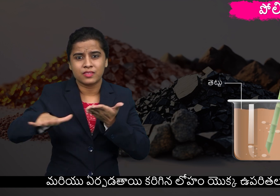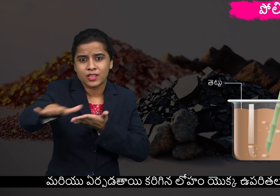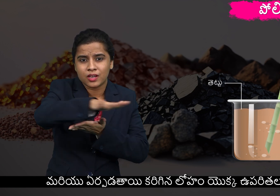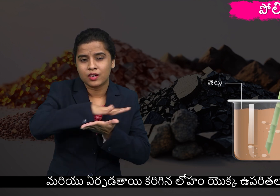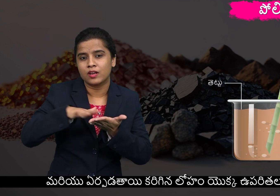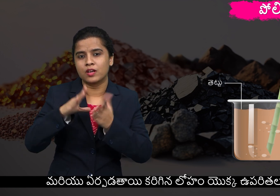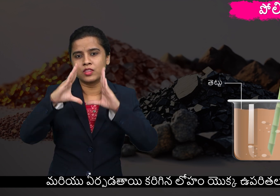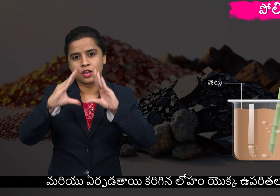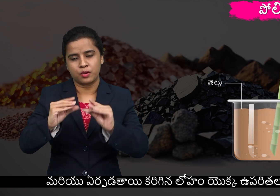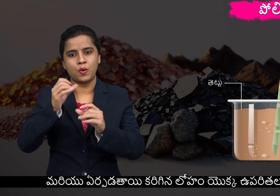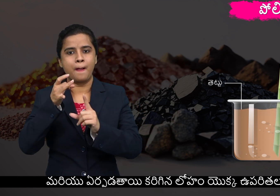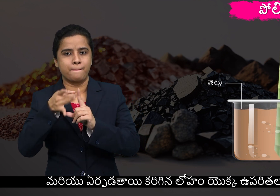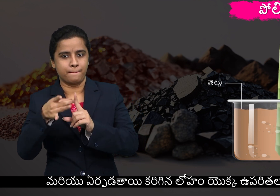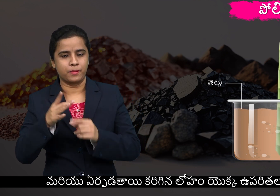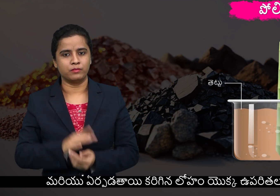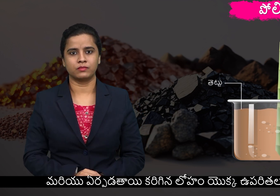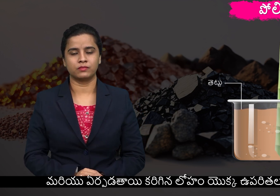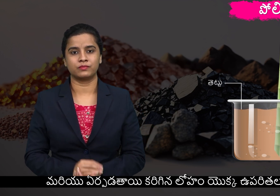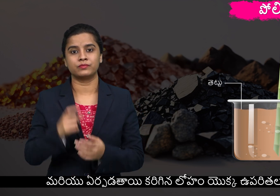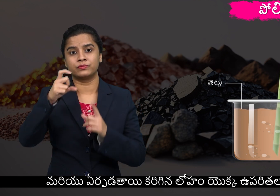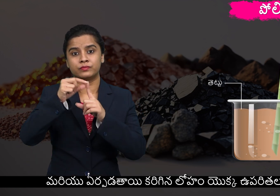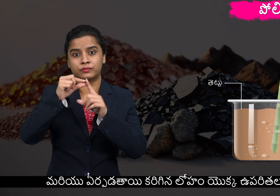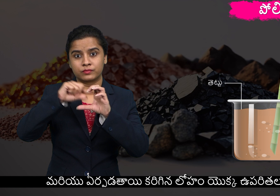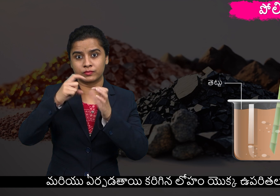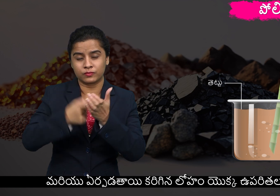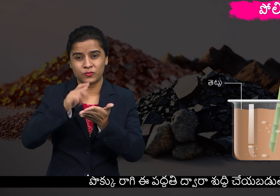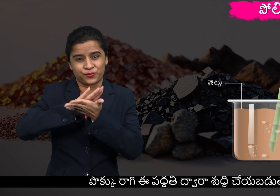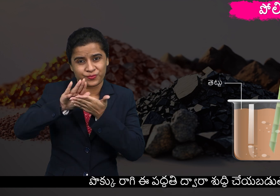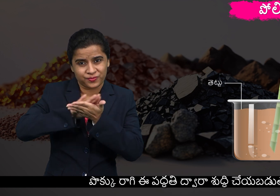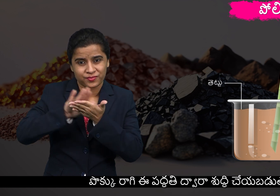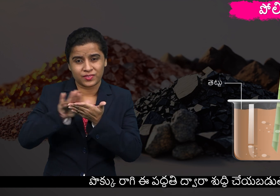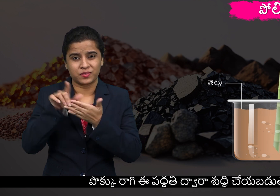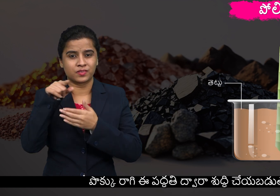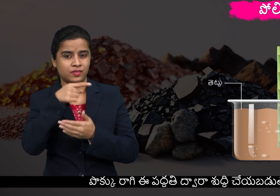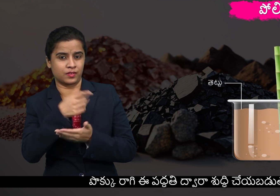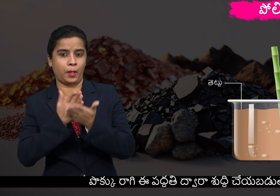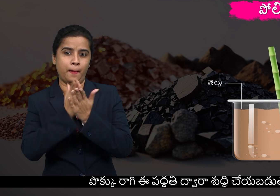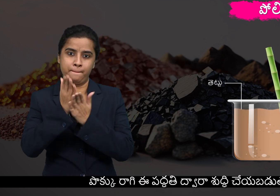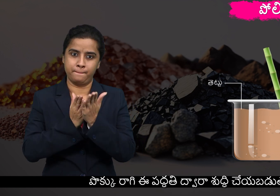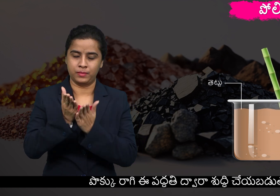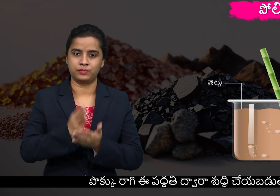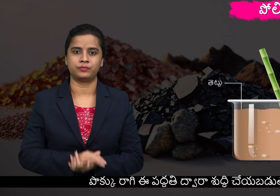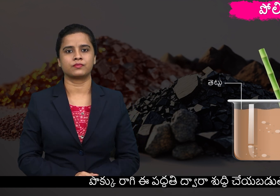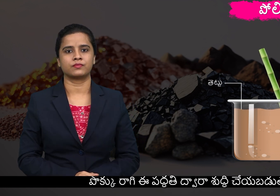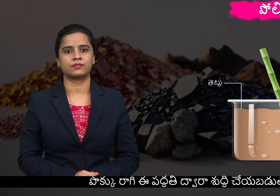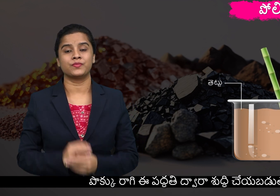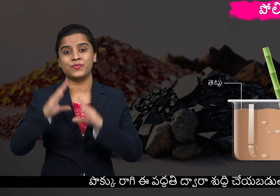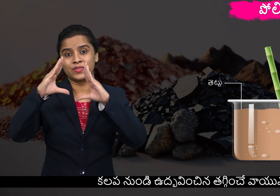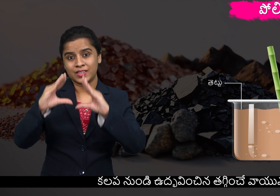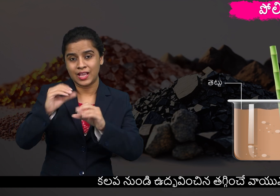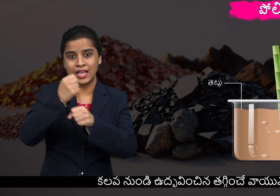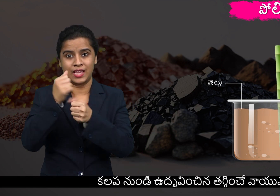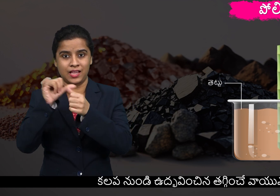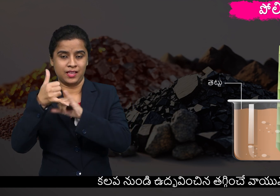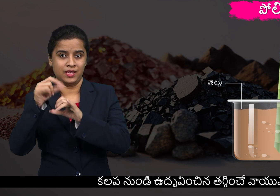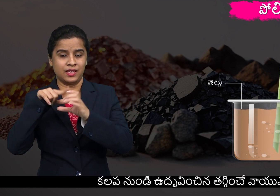కరిగిన లోహం యొక్క ఉపరితలంపై స్లాగ్, పొక్కు రాగి ఈ పద్ధతి ద్వారా శుద్ధి చేయబడుతుంది.